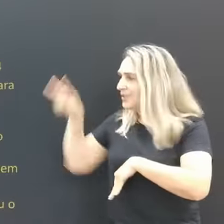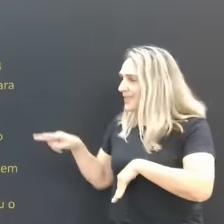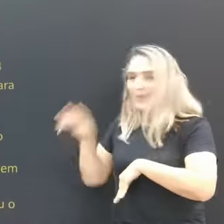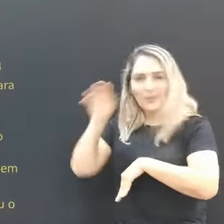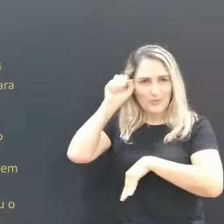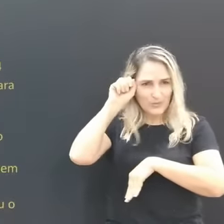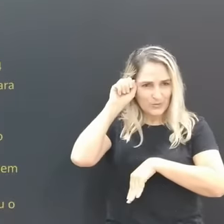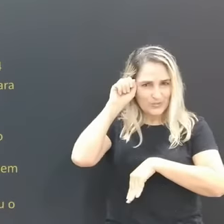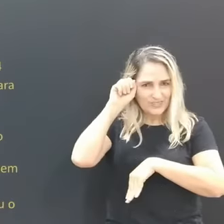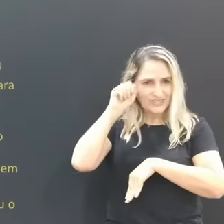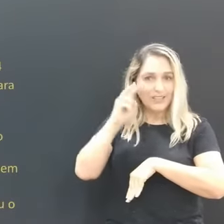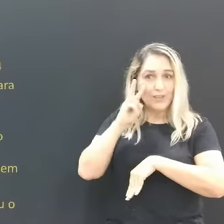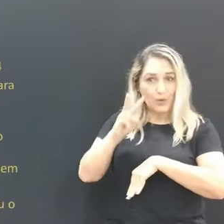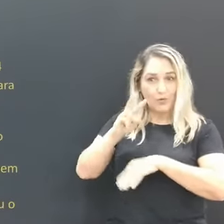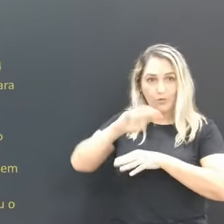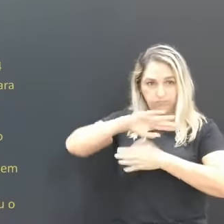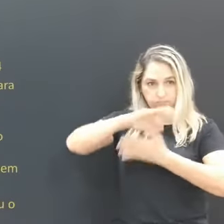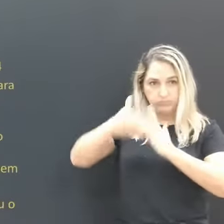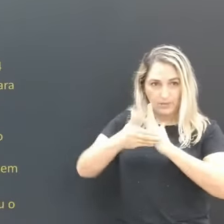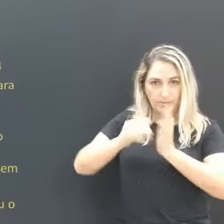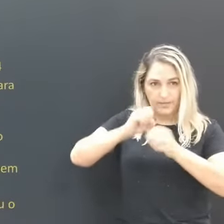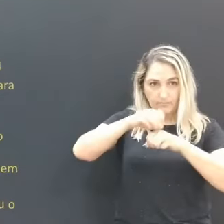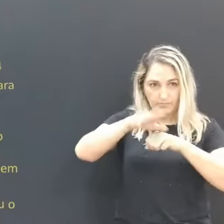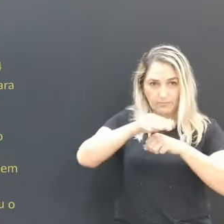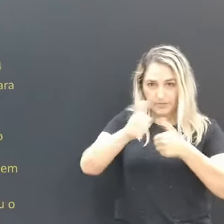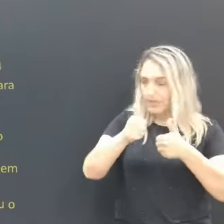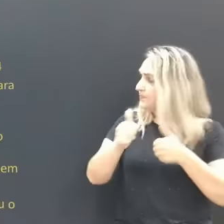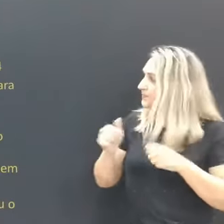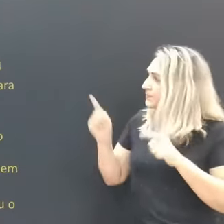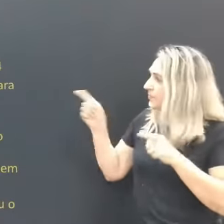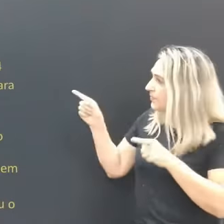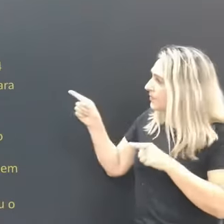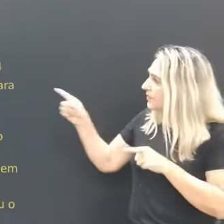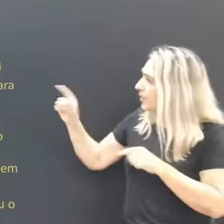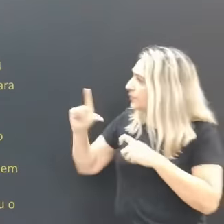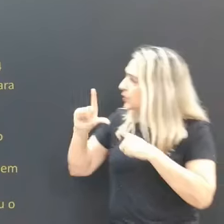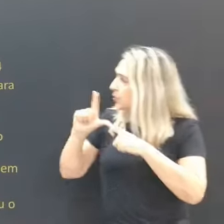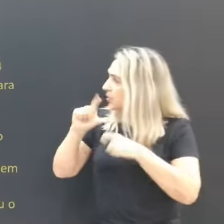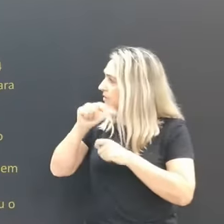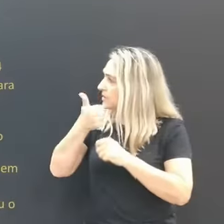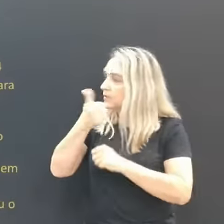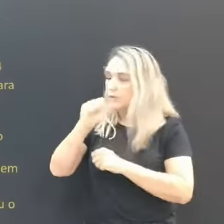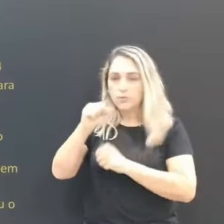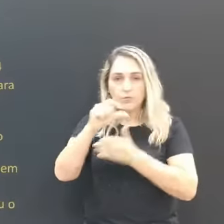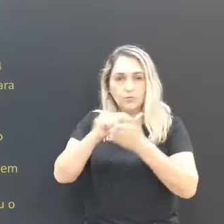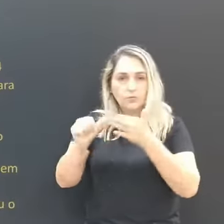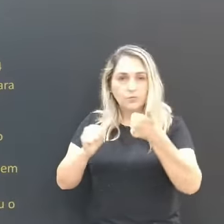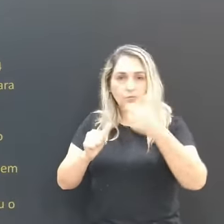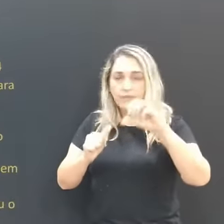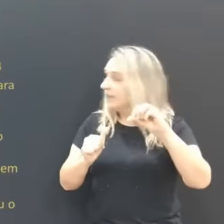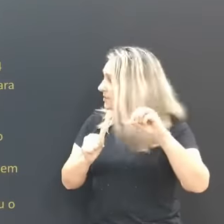tá? Vou pedir para que a Nilde leia para nós e já explico para vocês, ok? 2 homens